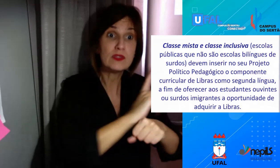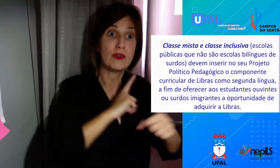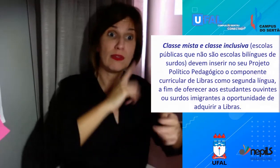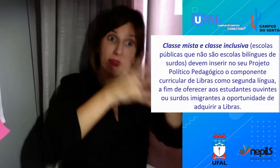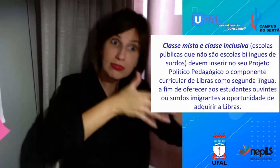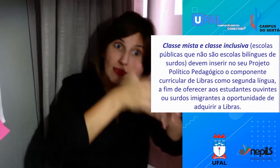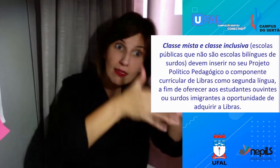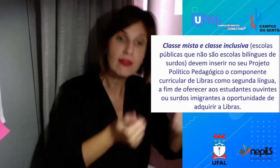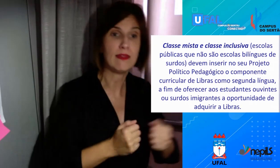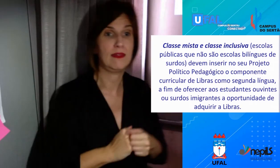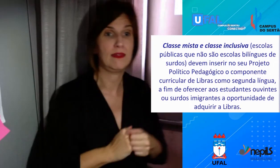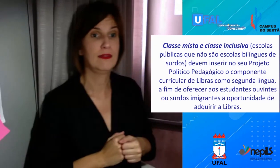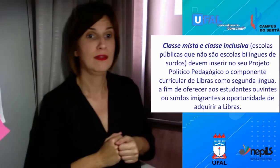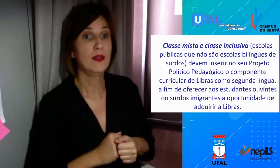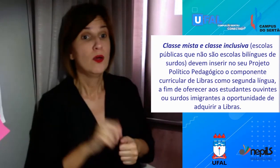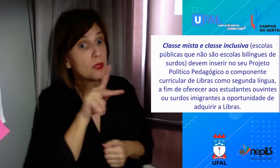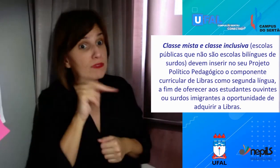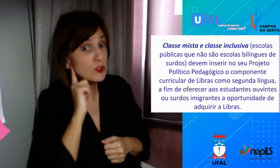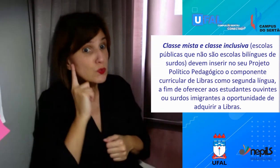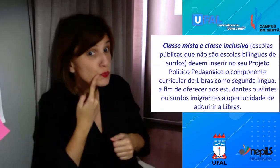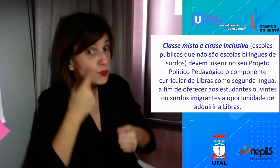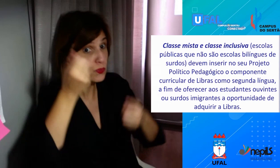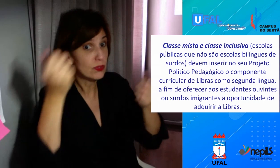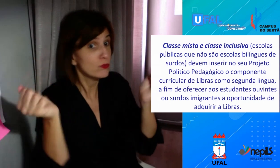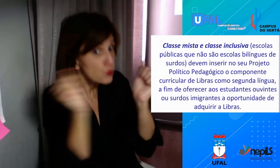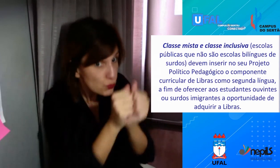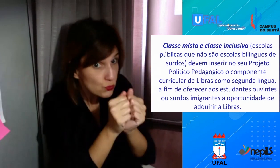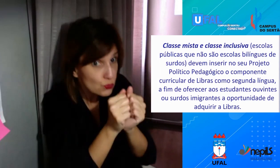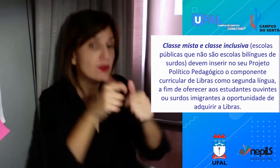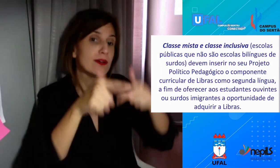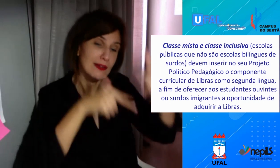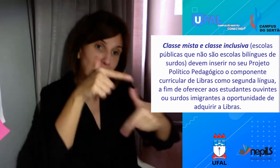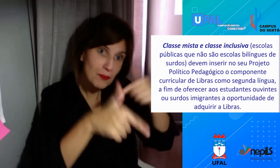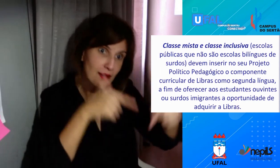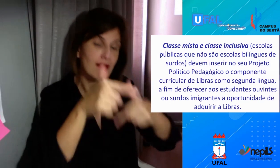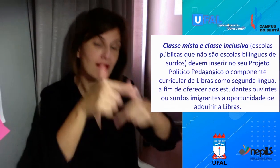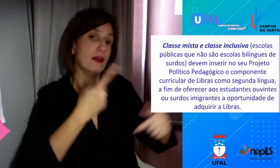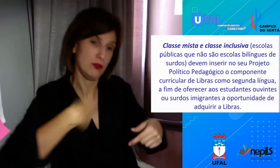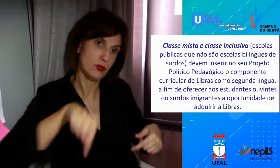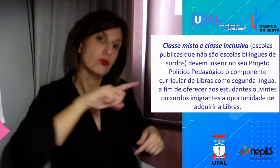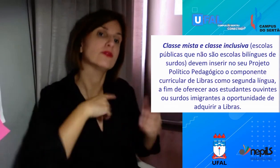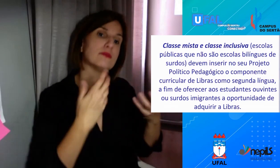está estabelecendo. Então, que vídeos em língua de sinais sejam utilizados, que professores surdos